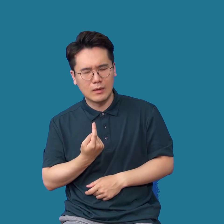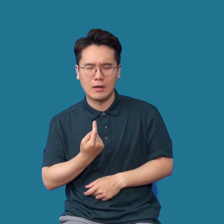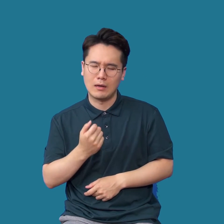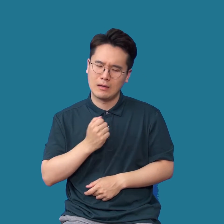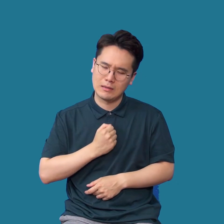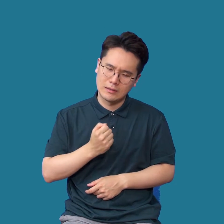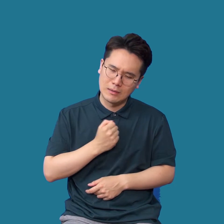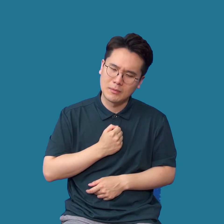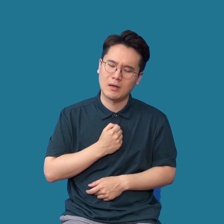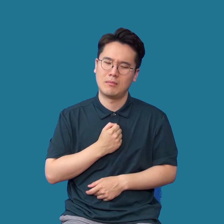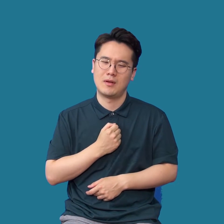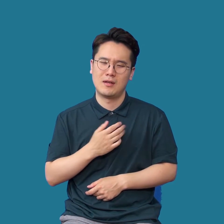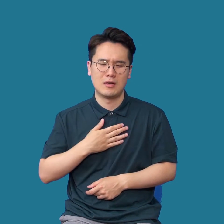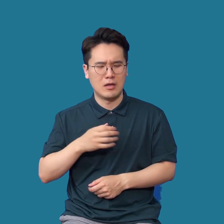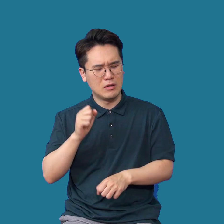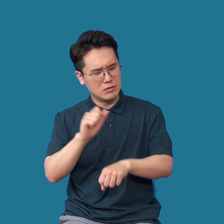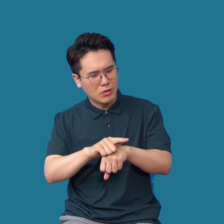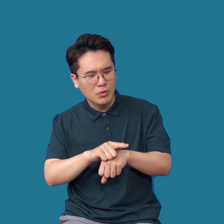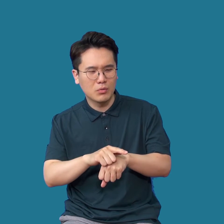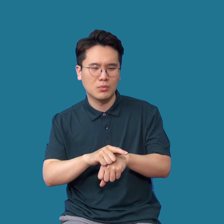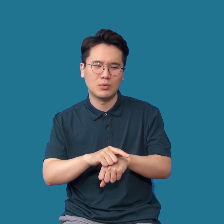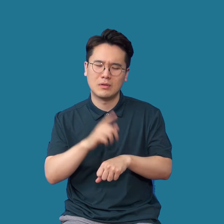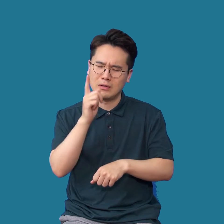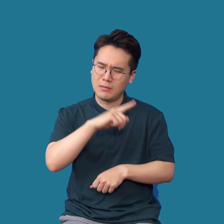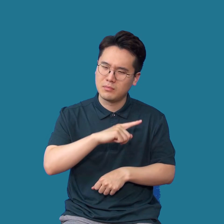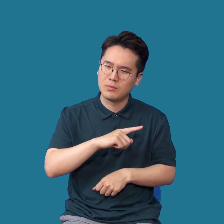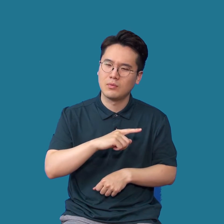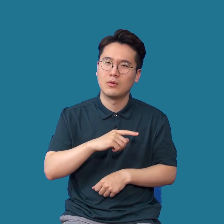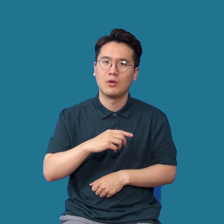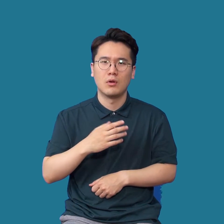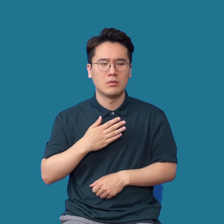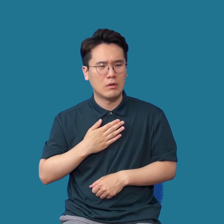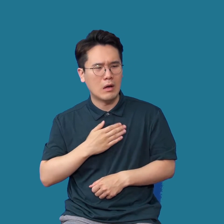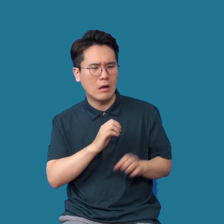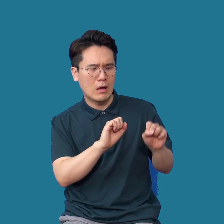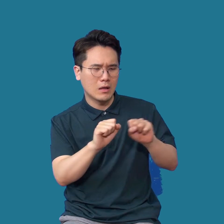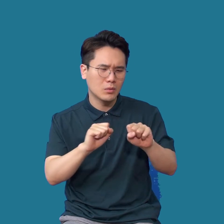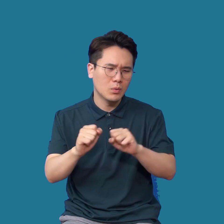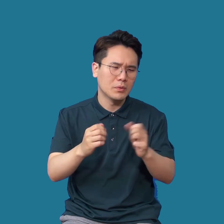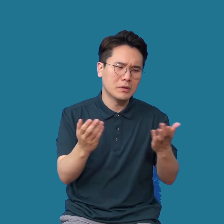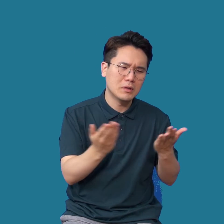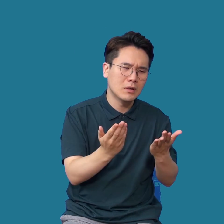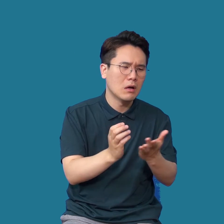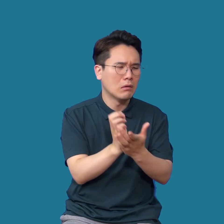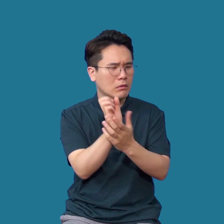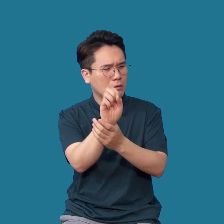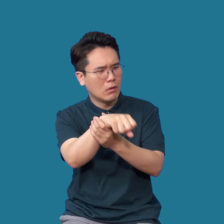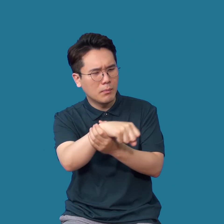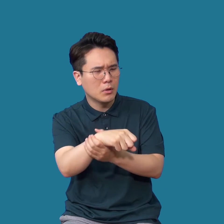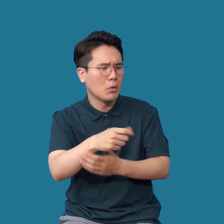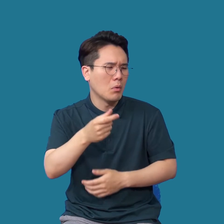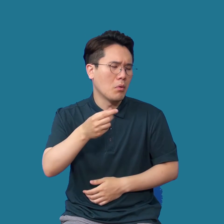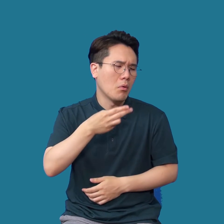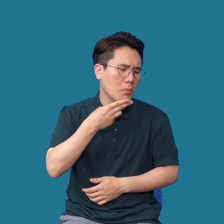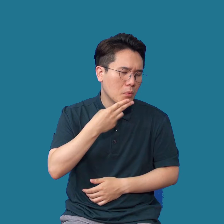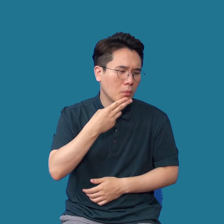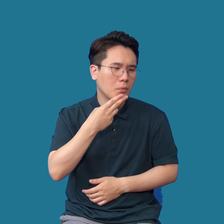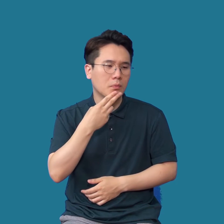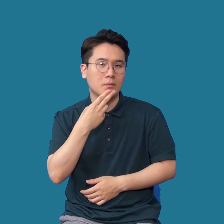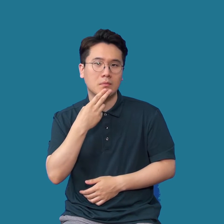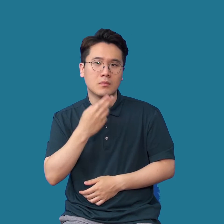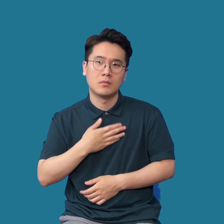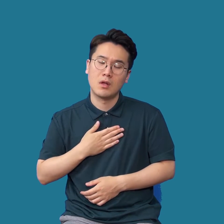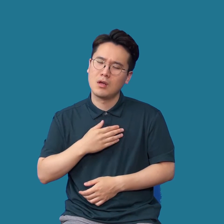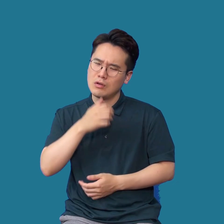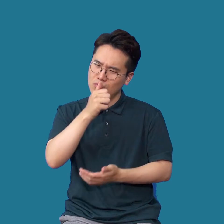형편없고 무슨 사역을 봐도 만족스럽지 못하고 허물과 죄를 생각하며